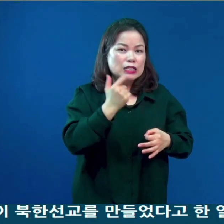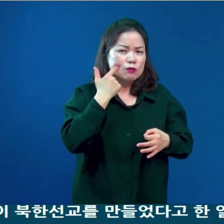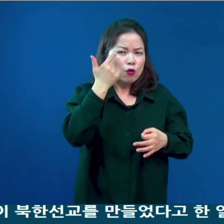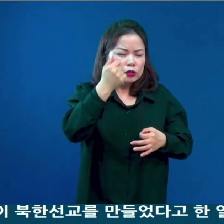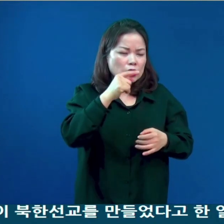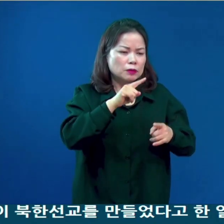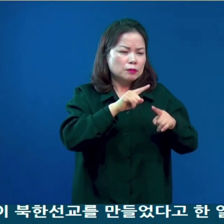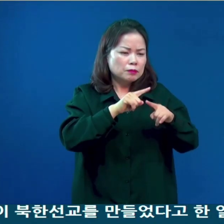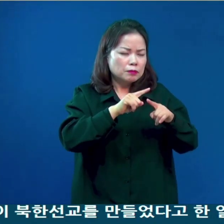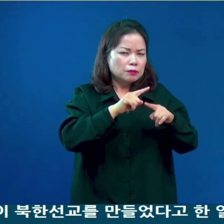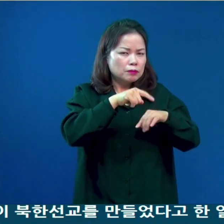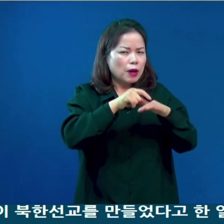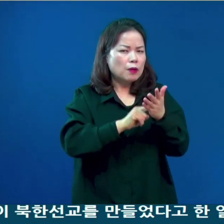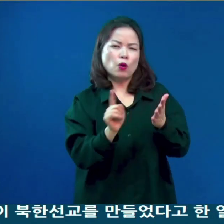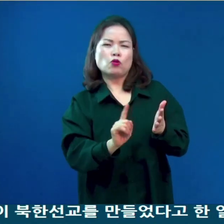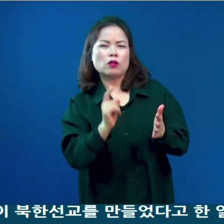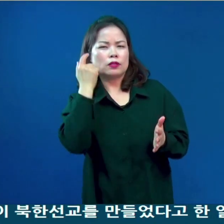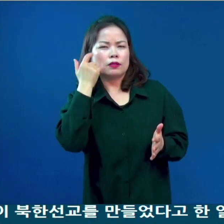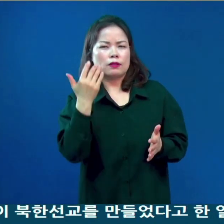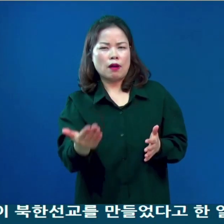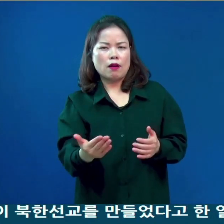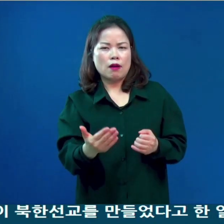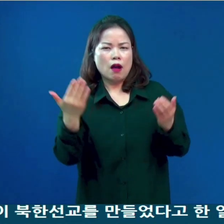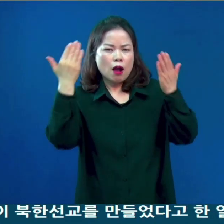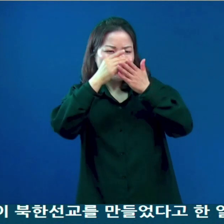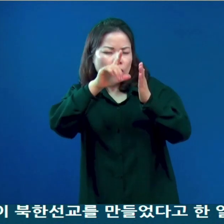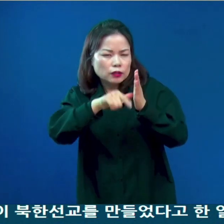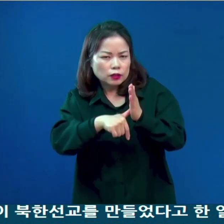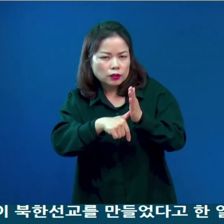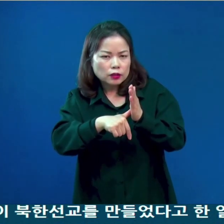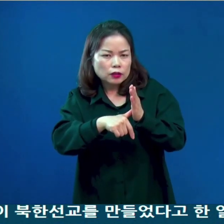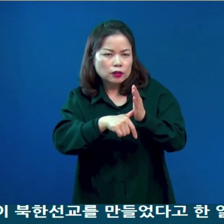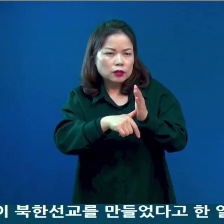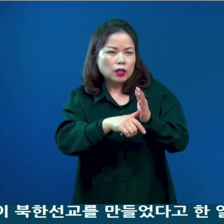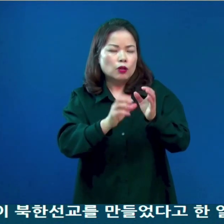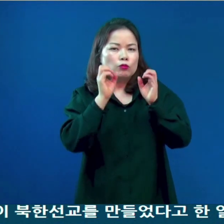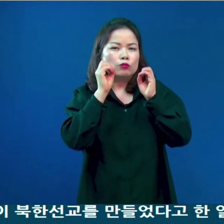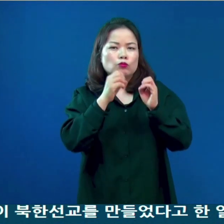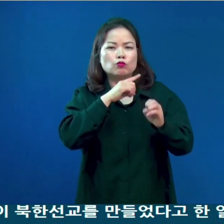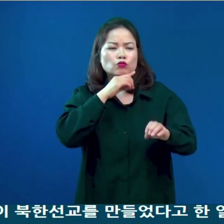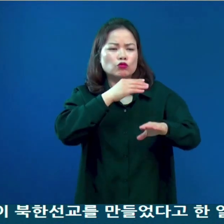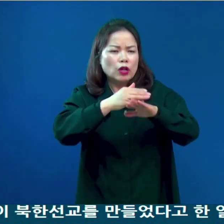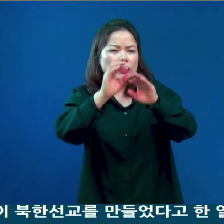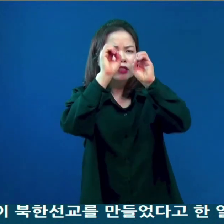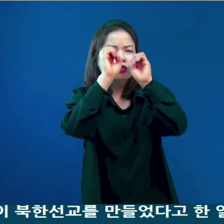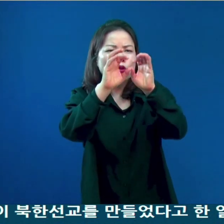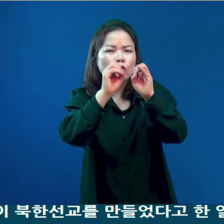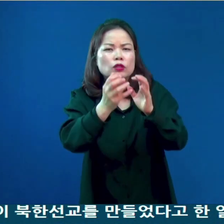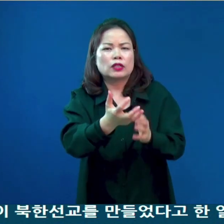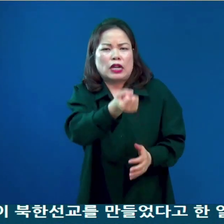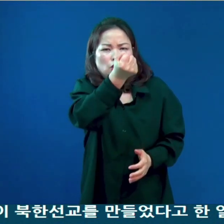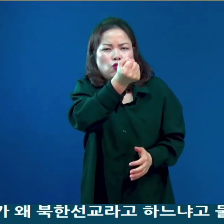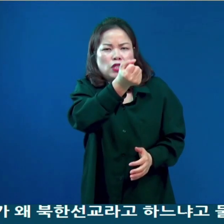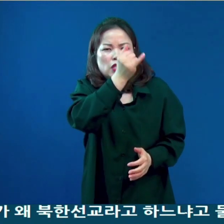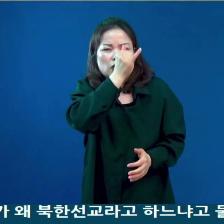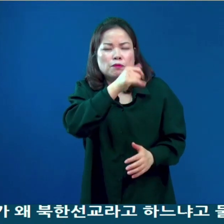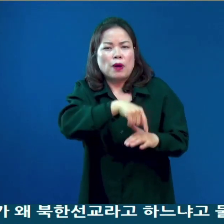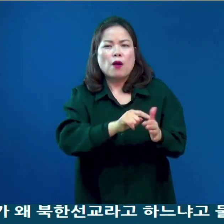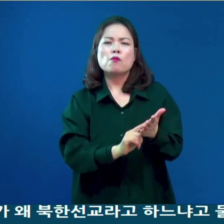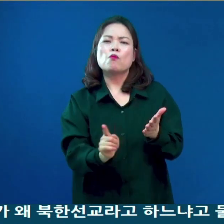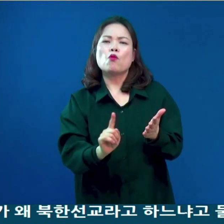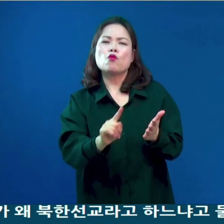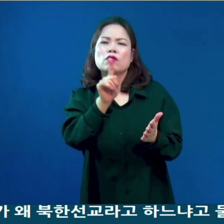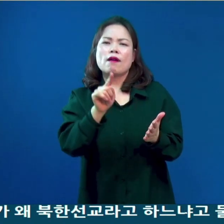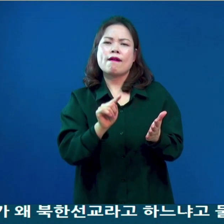엄혹한 시기에 북한을 선교적으로 바라봤던 그 마음은 도대체 무슨 마음이었을까?